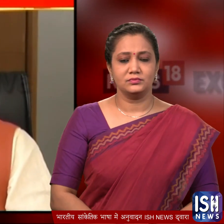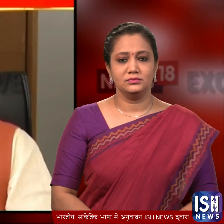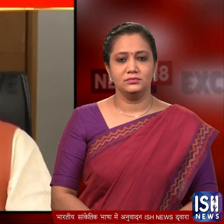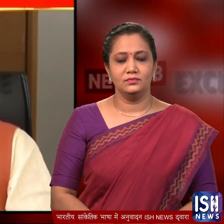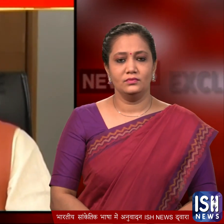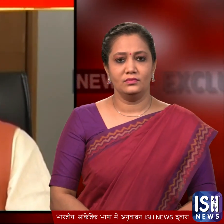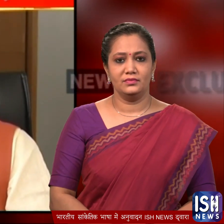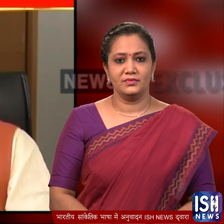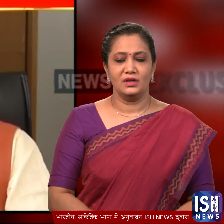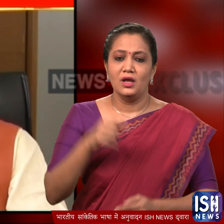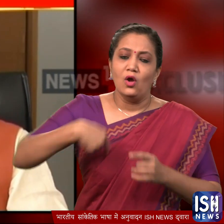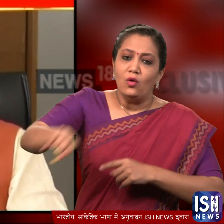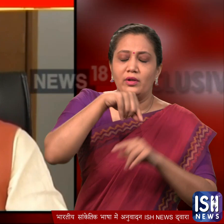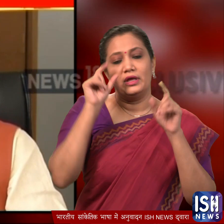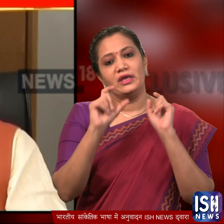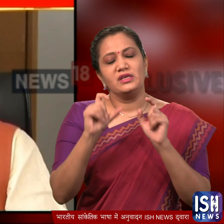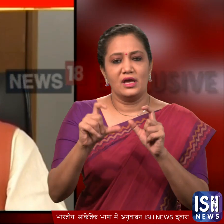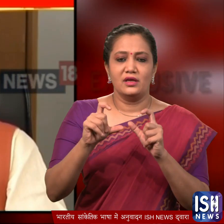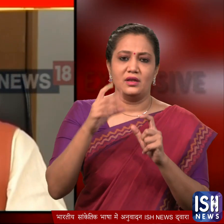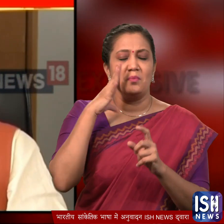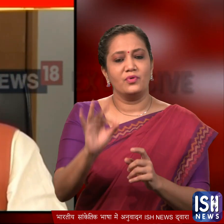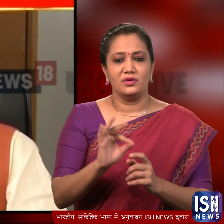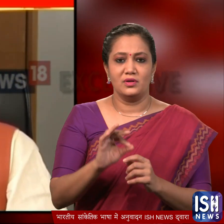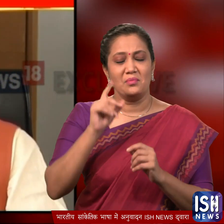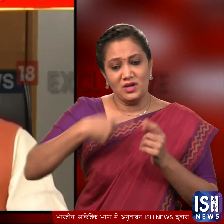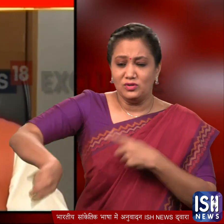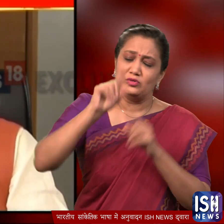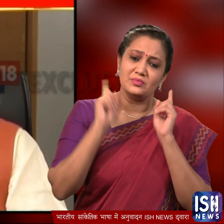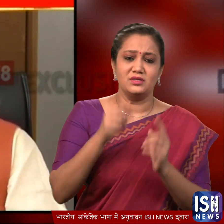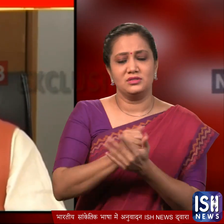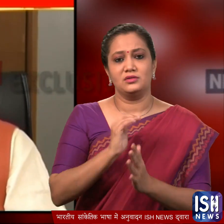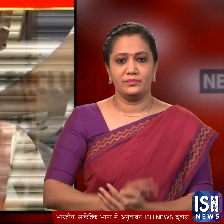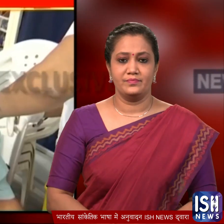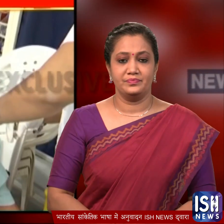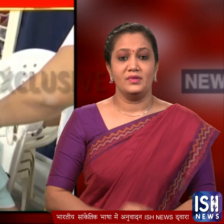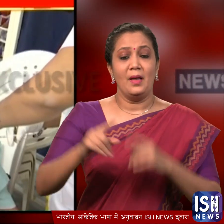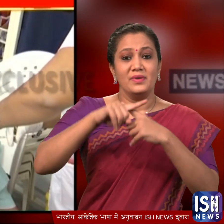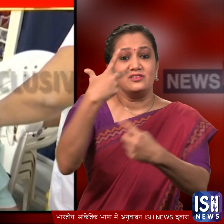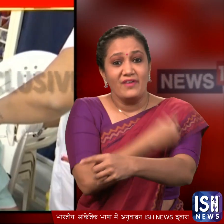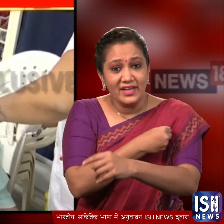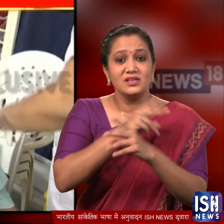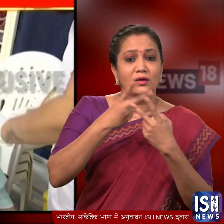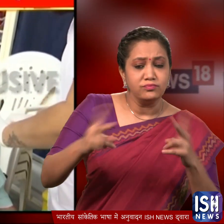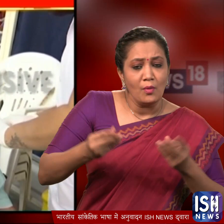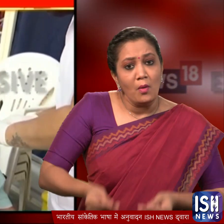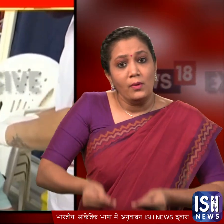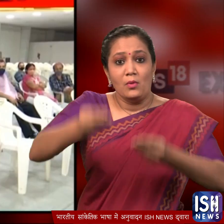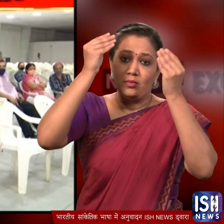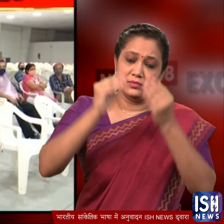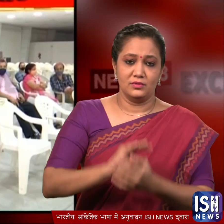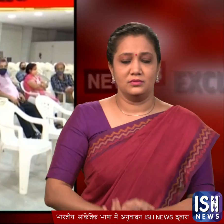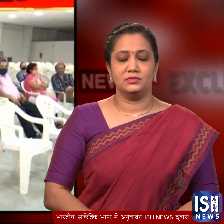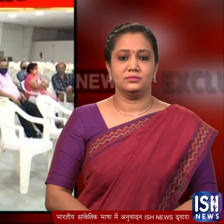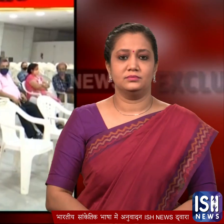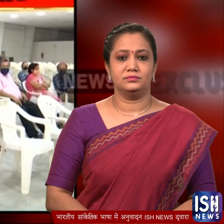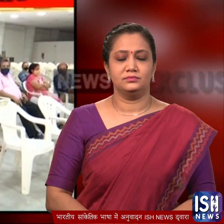तो सावधानी हमें रखनी पड़ेगी। इसके अलावा वहां वैक्सीन लगाने का अभियान भी तेज कर